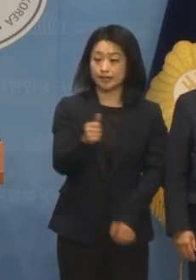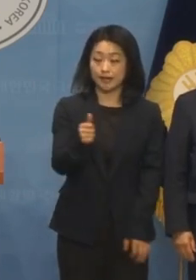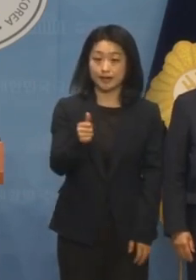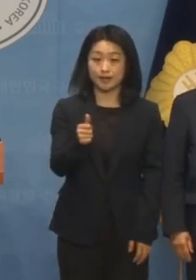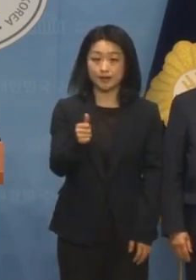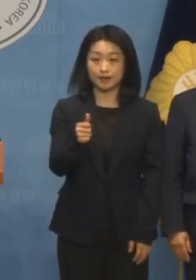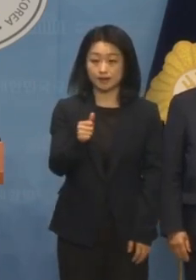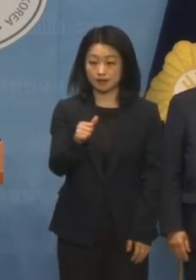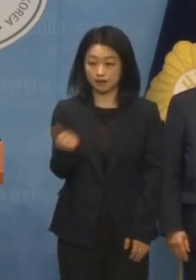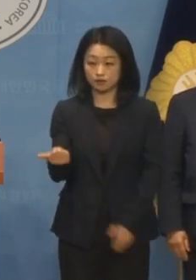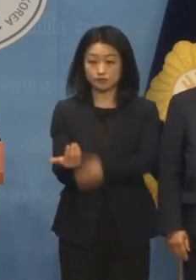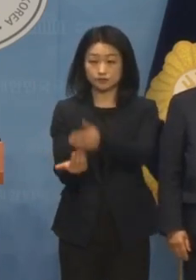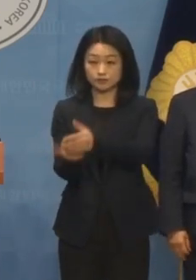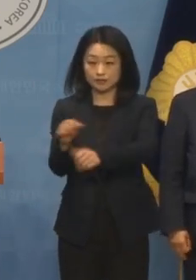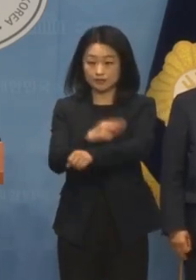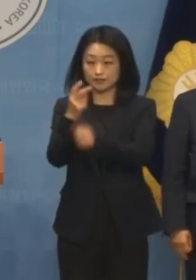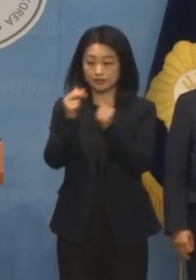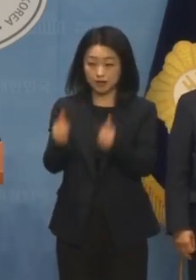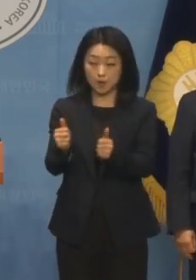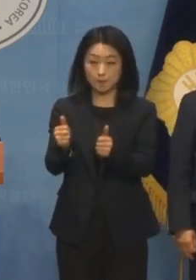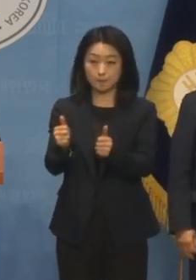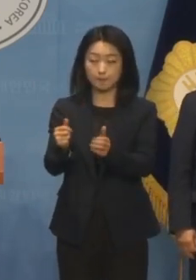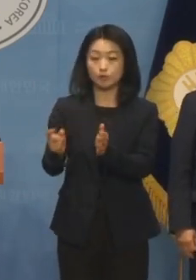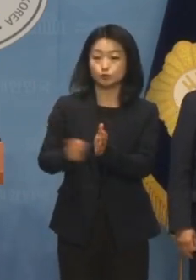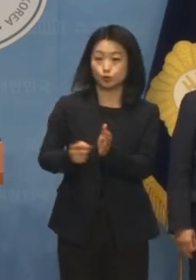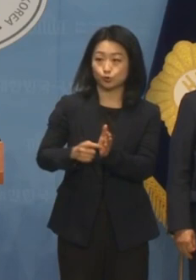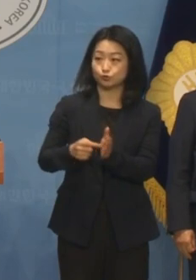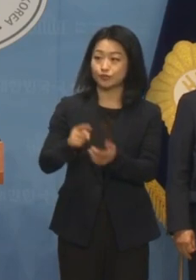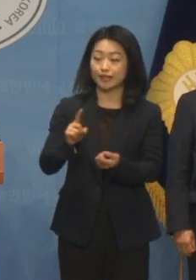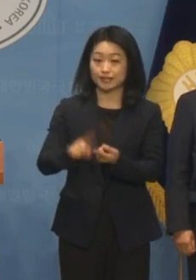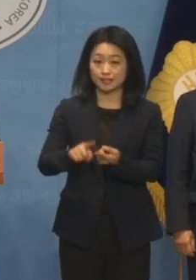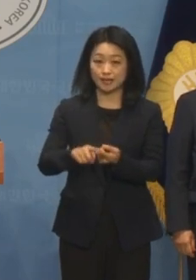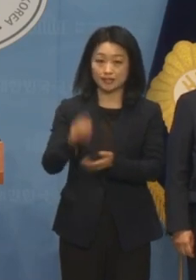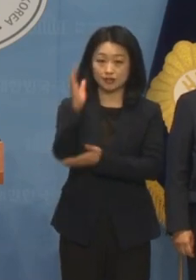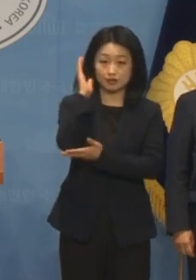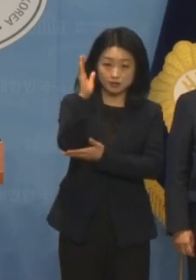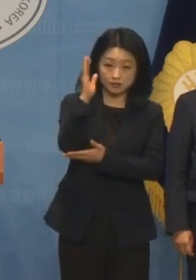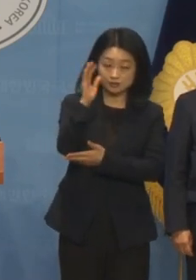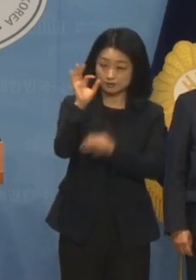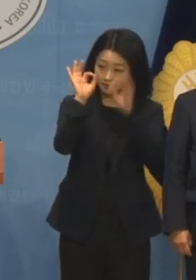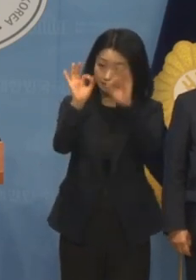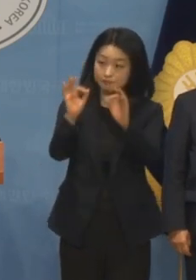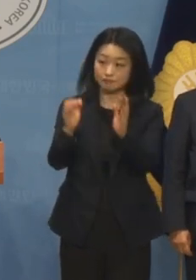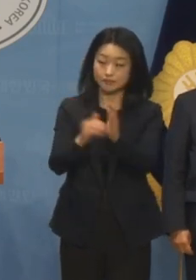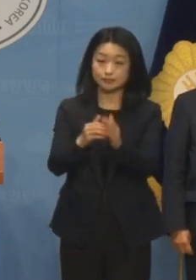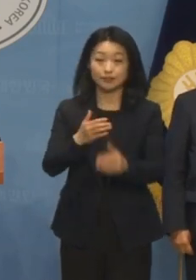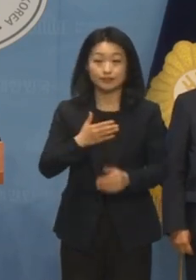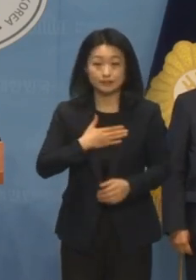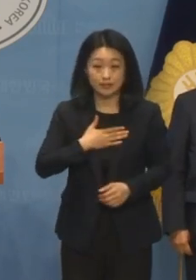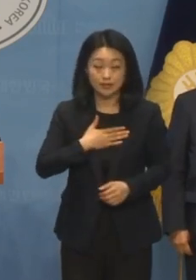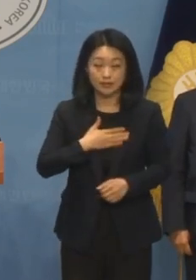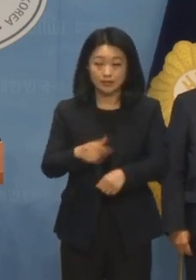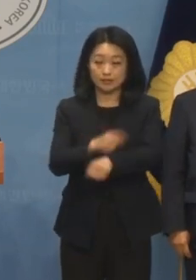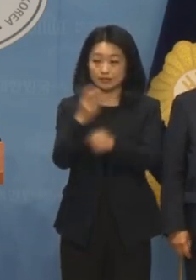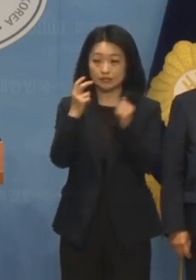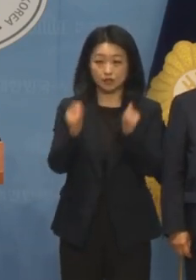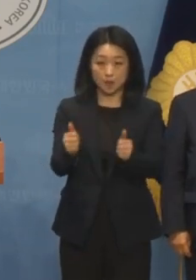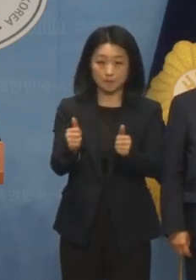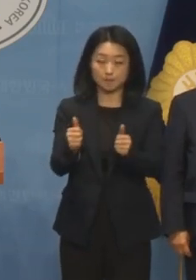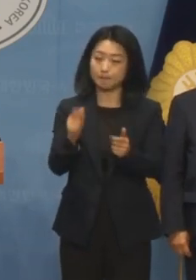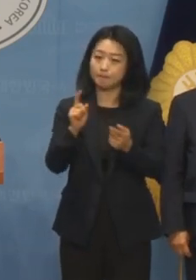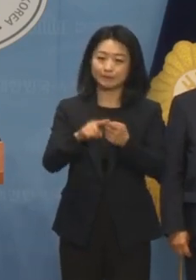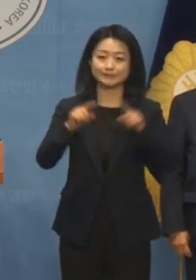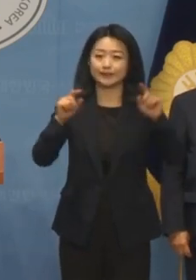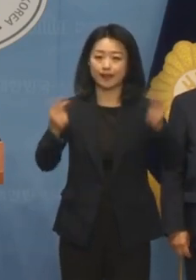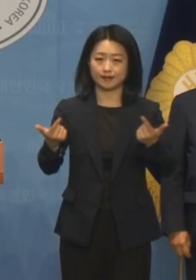대한 특검 촉구에 대한 기자회견이 있었습니다만 저는 특검의 부당함을